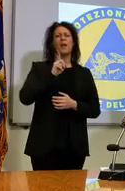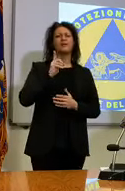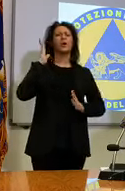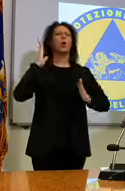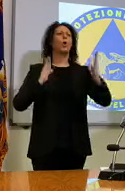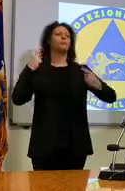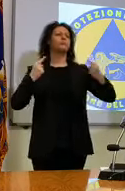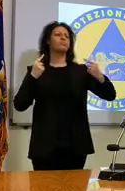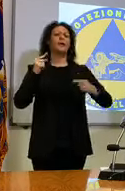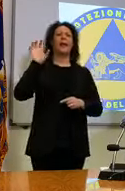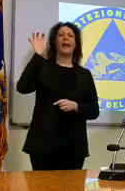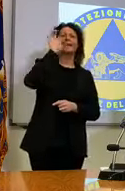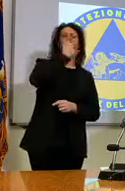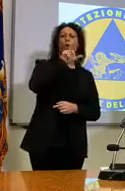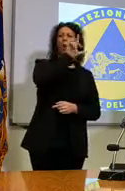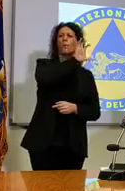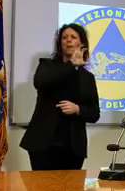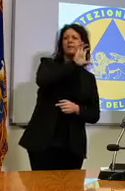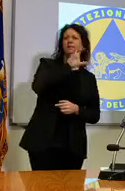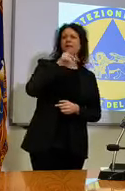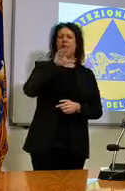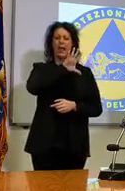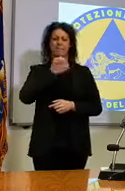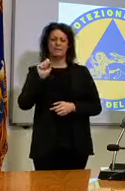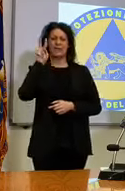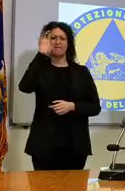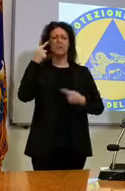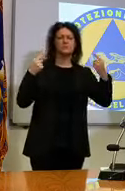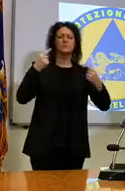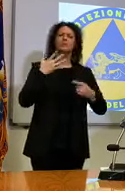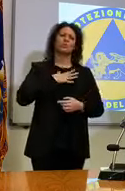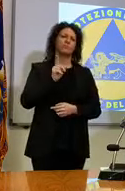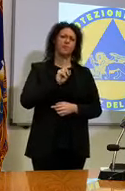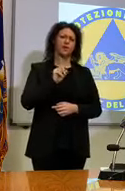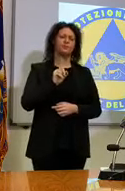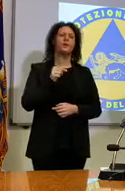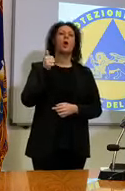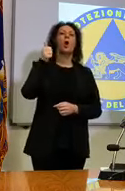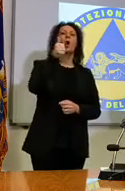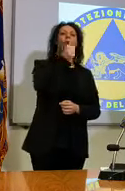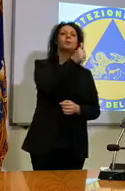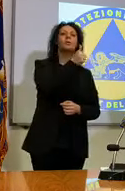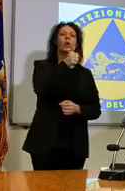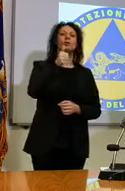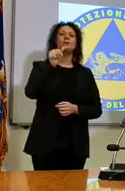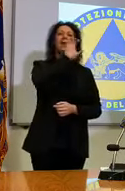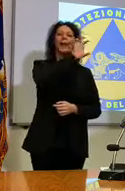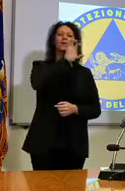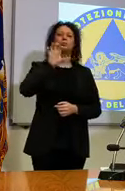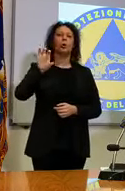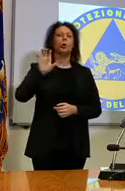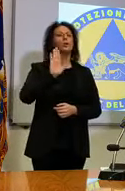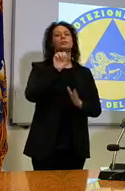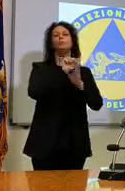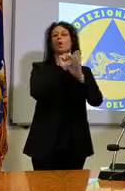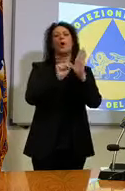Veneto, la Lombardia, l'Emilia Romagna, l'Emilia Romagna e Veneto. Ogni regione ha una storia sanitaria a sé, ce